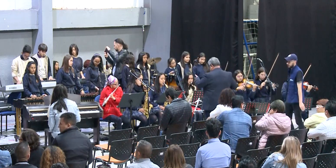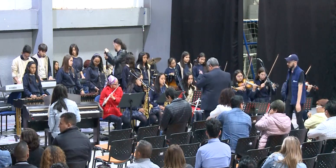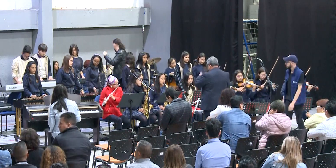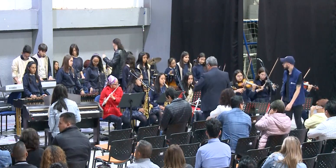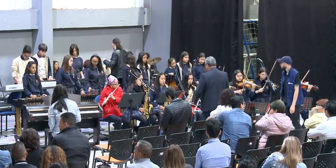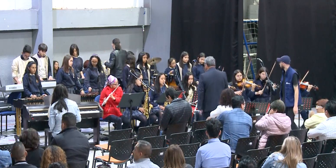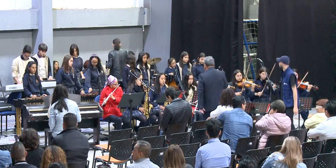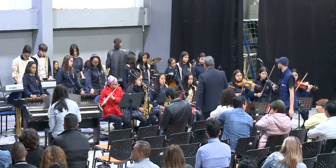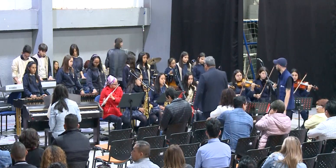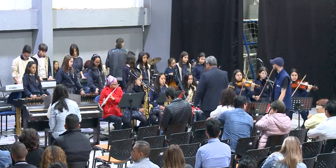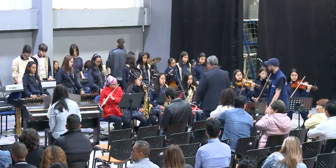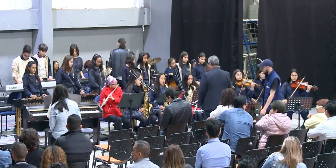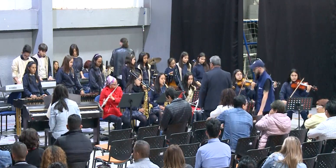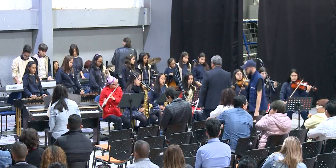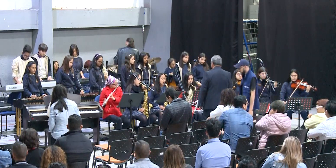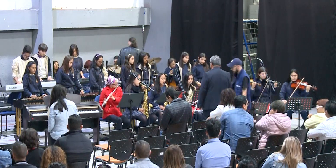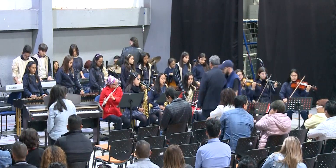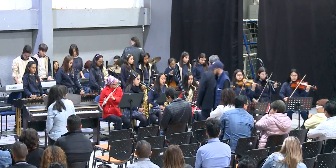i